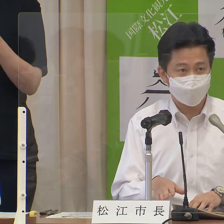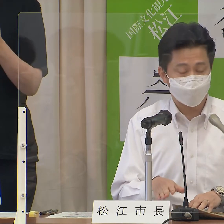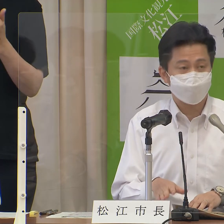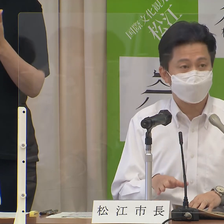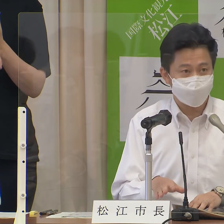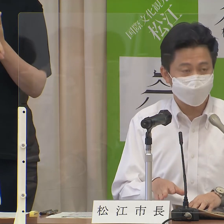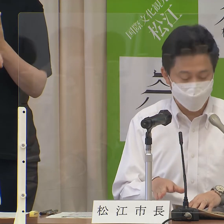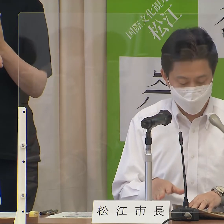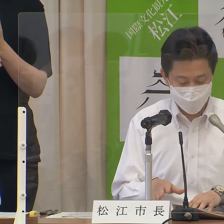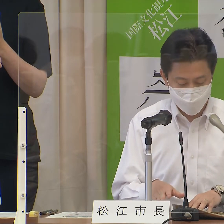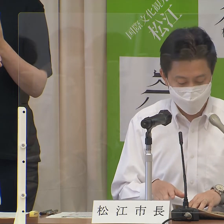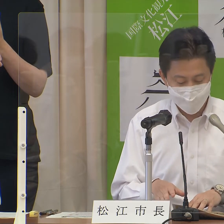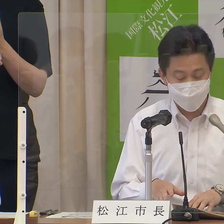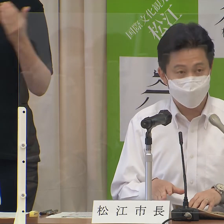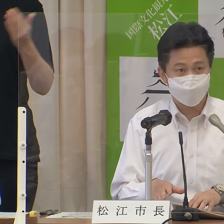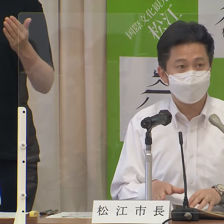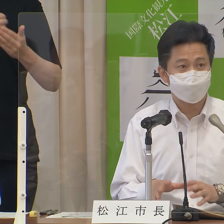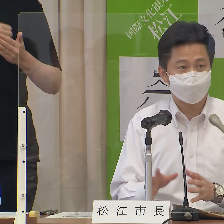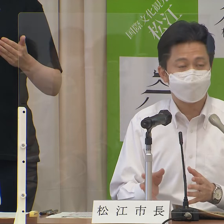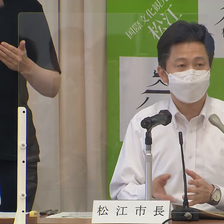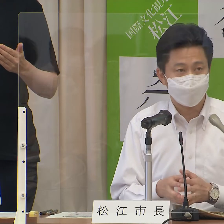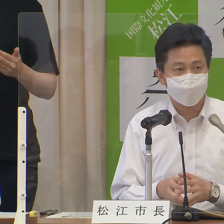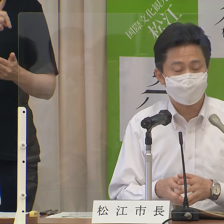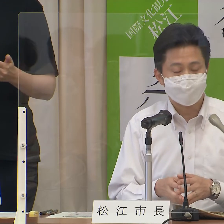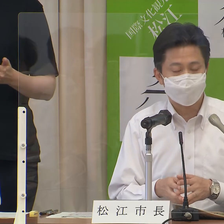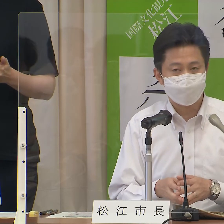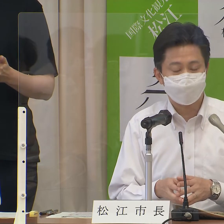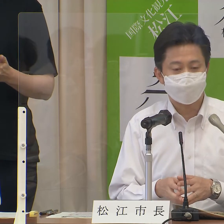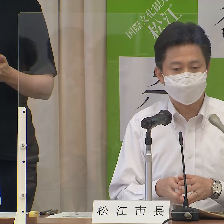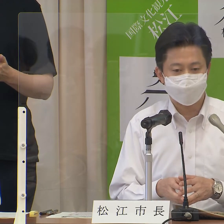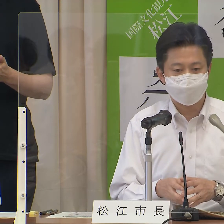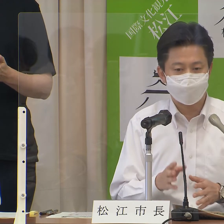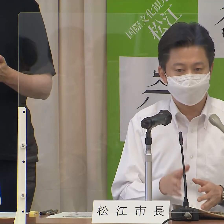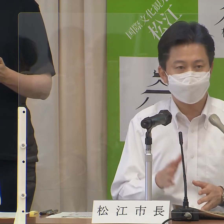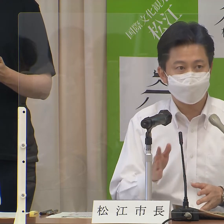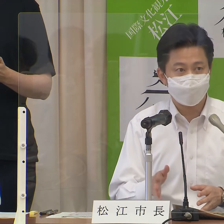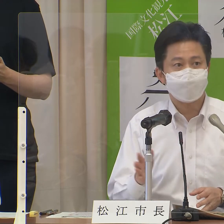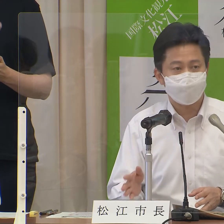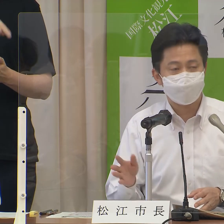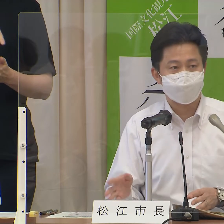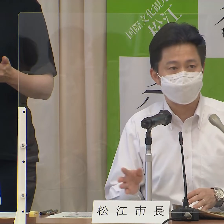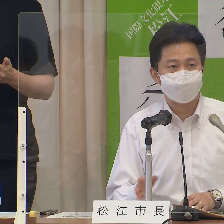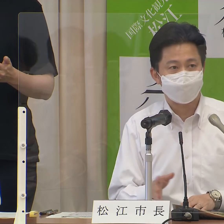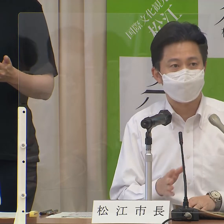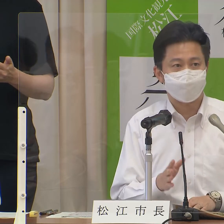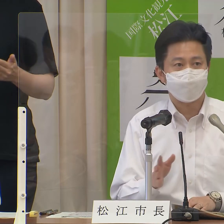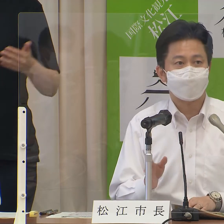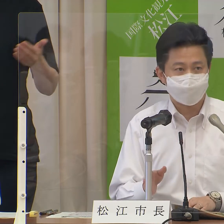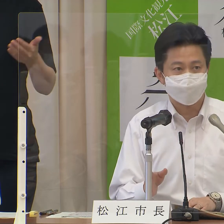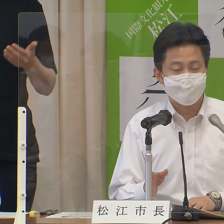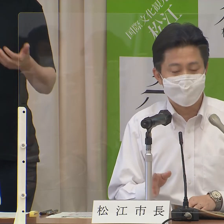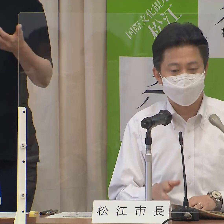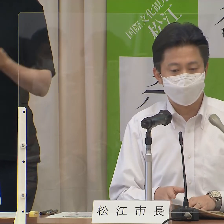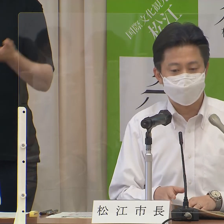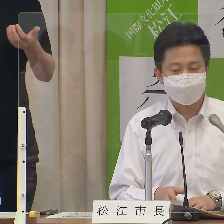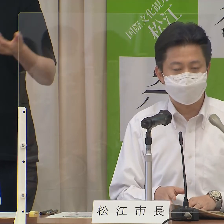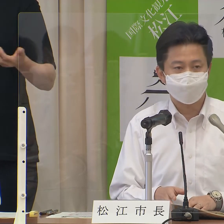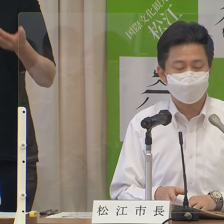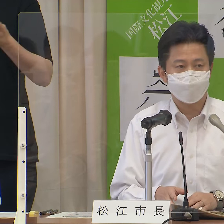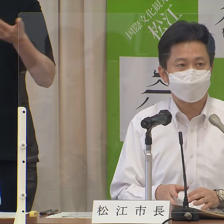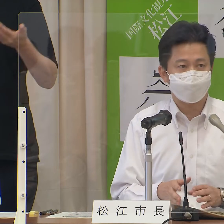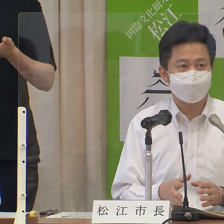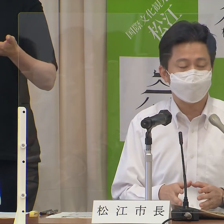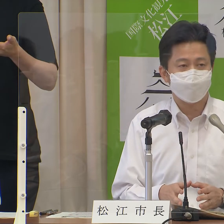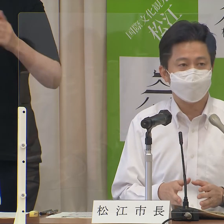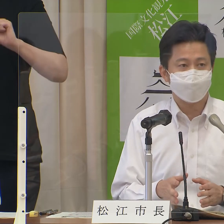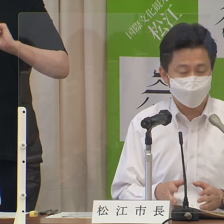が200人を超えて、いるわけですけれども、その中でそれぞれが分業の体制を取っております。感染